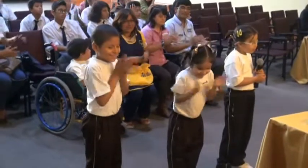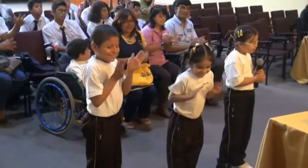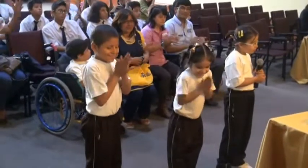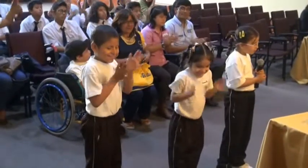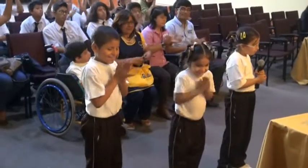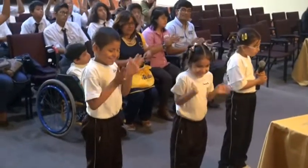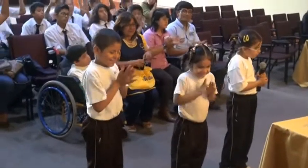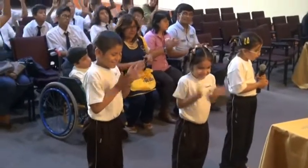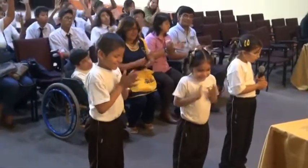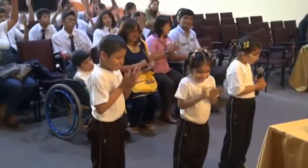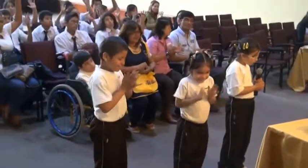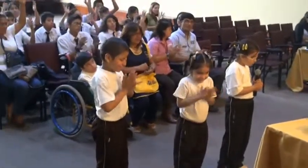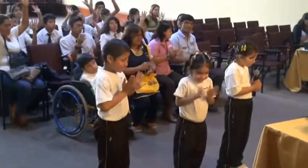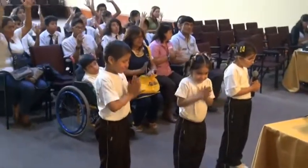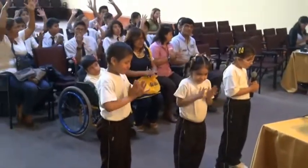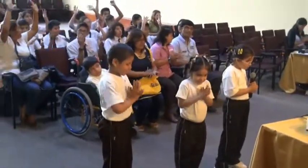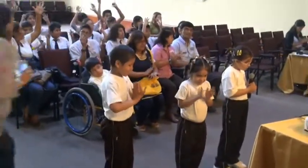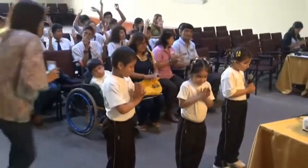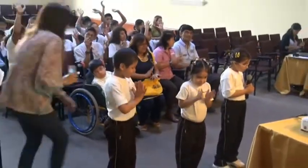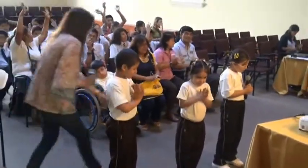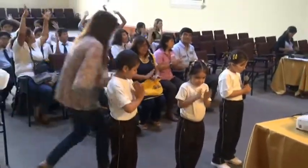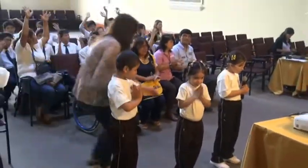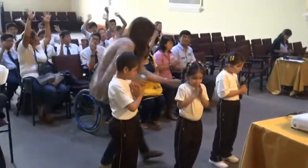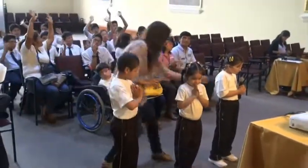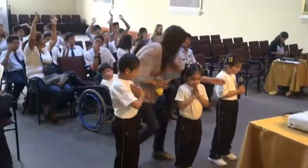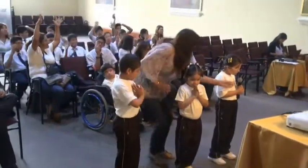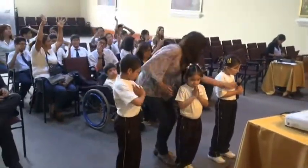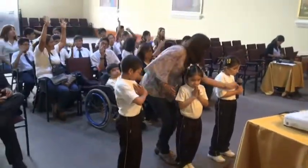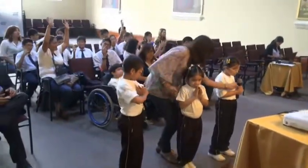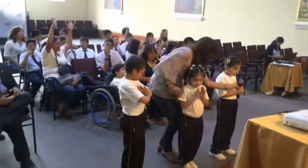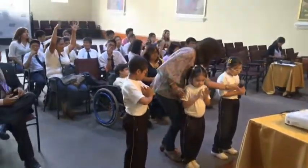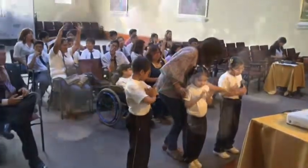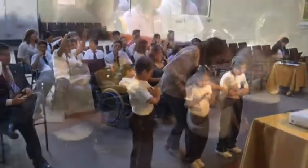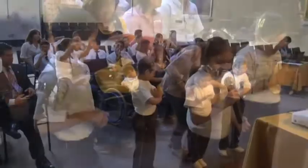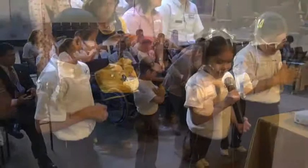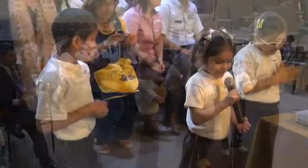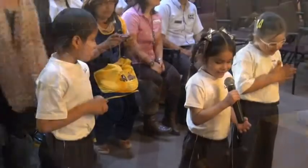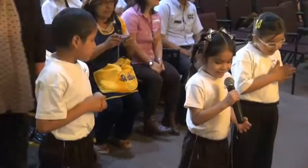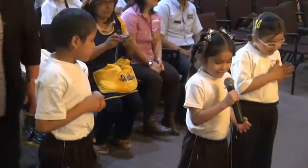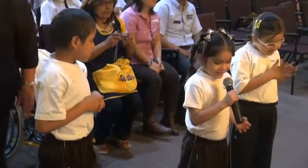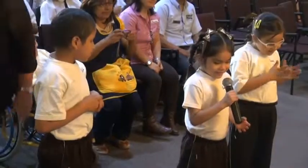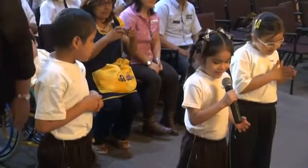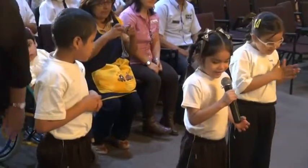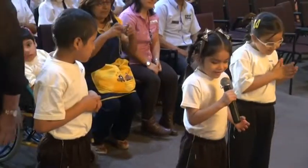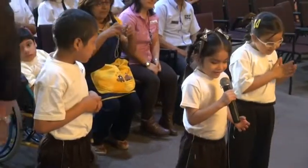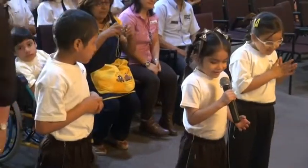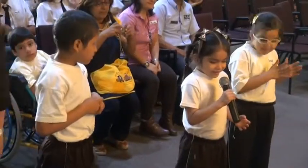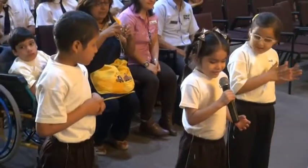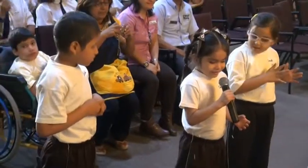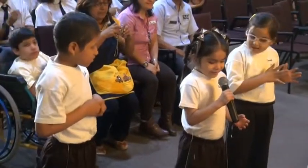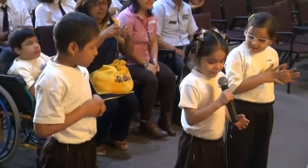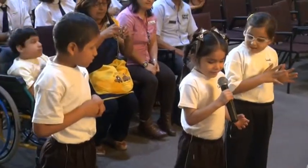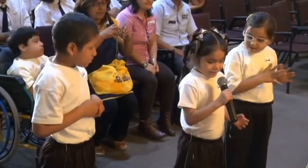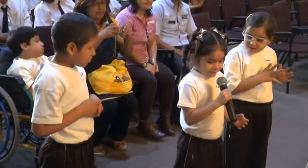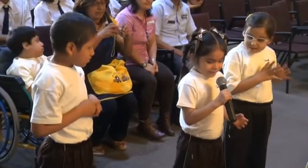muchas gracias por tu participación en este día estamos en la